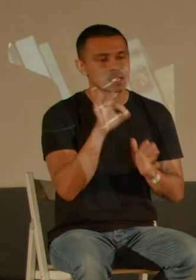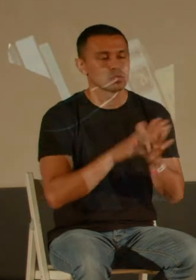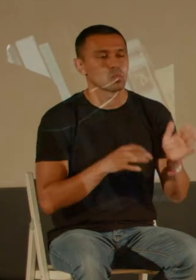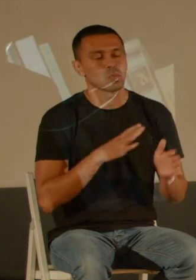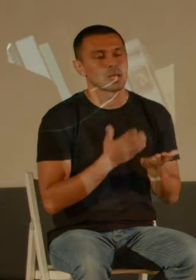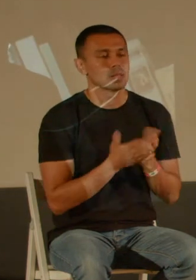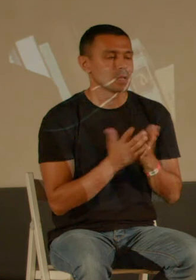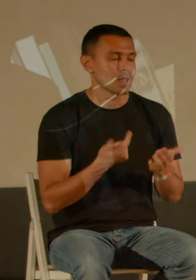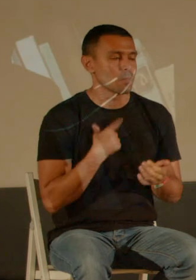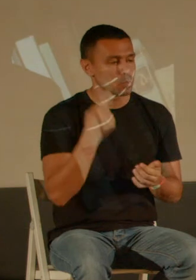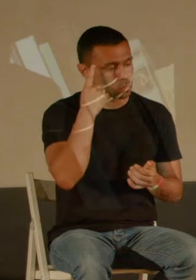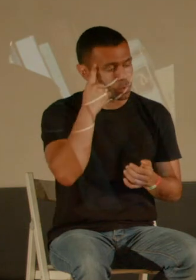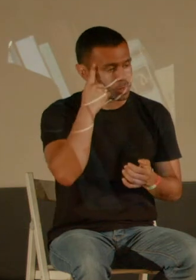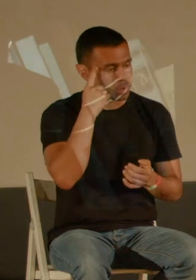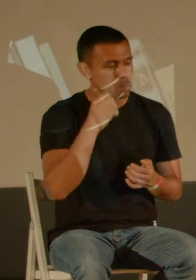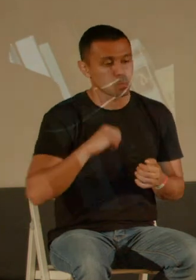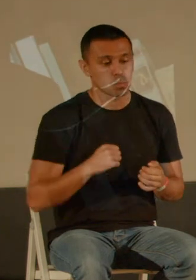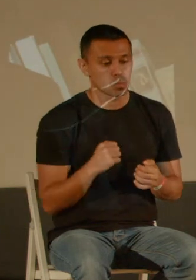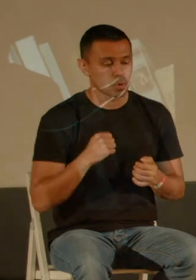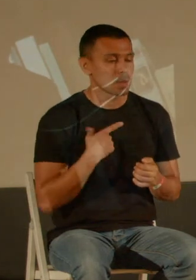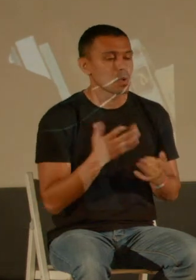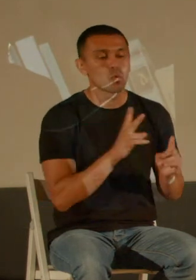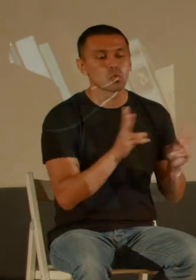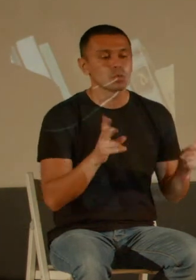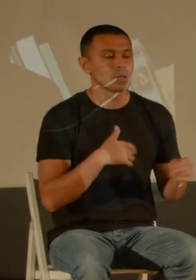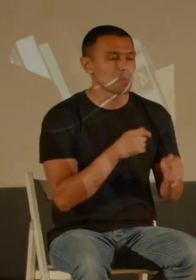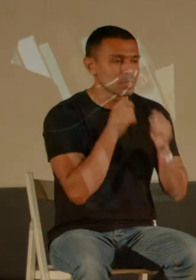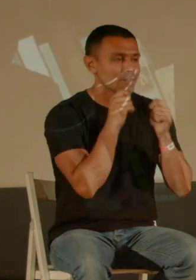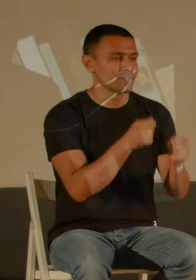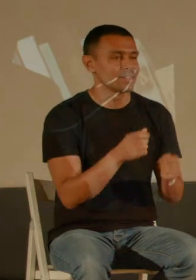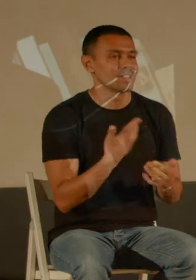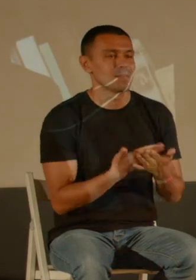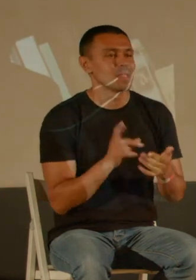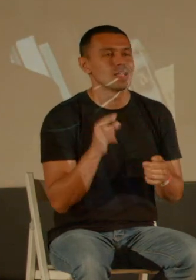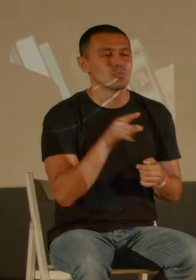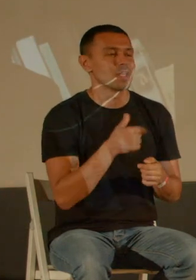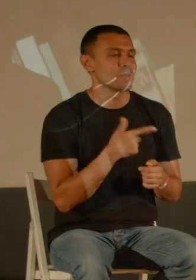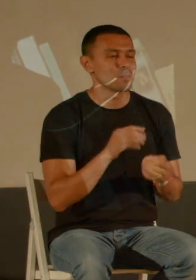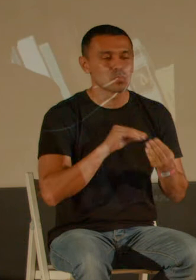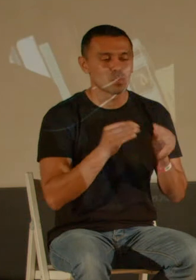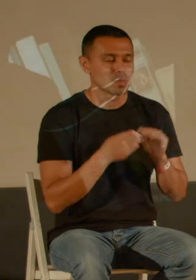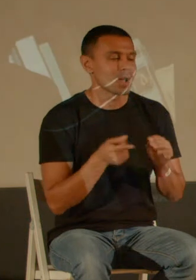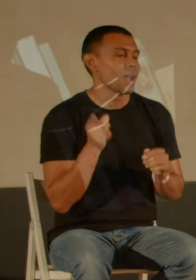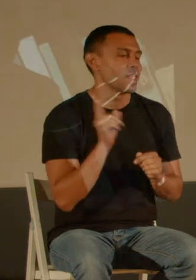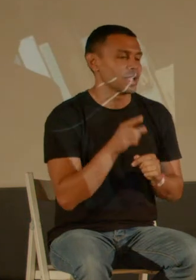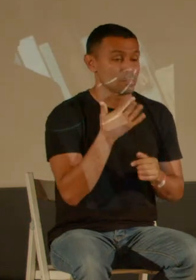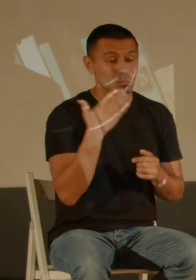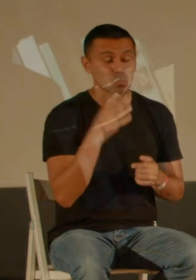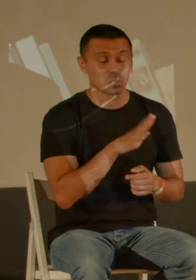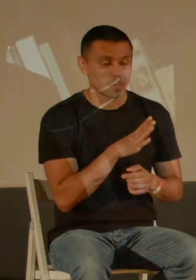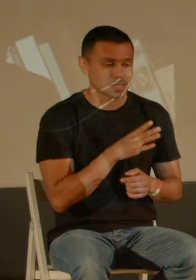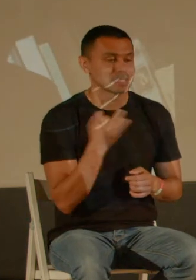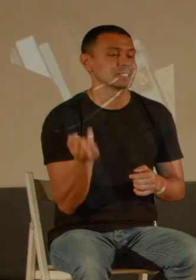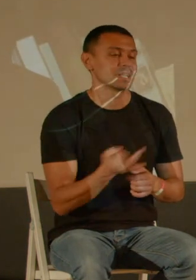було книжки, які я подумала, подруги, яким би я хотіла їх подарувати. Ну, тобто не те, що в них проблеми, але їм було би